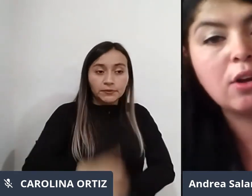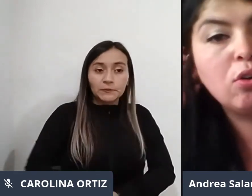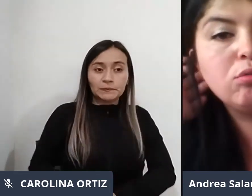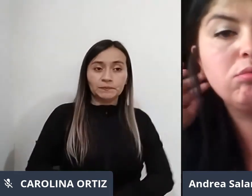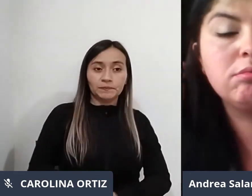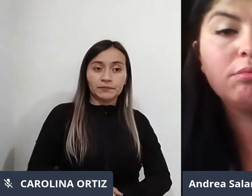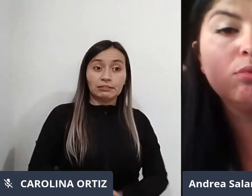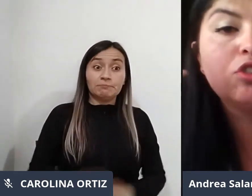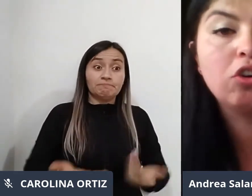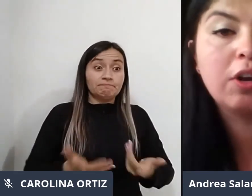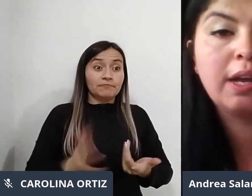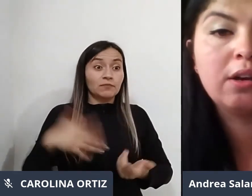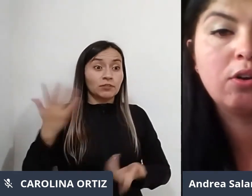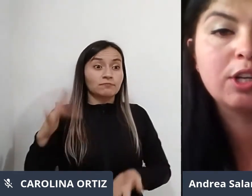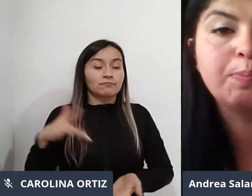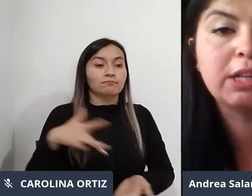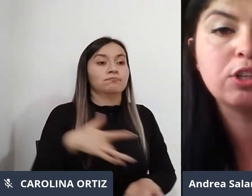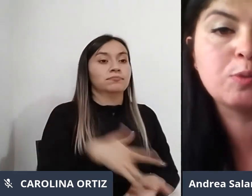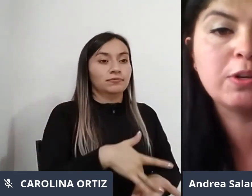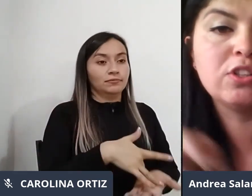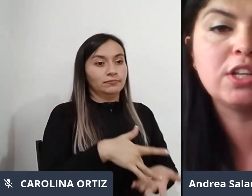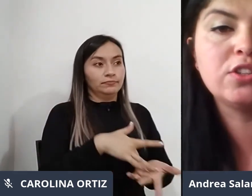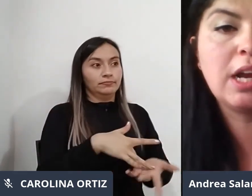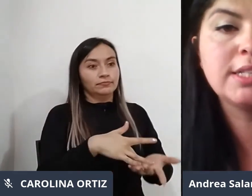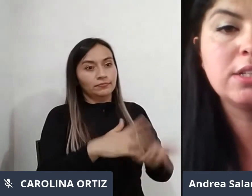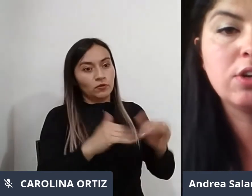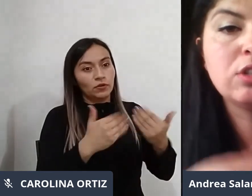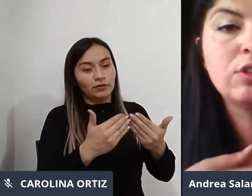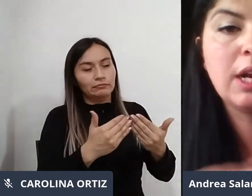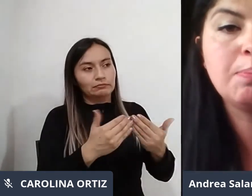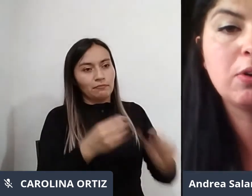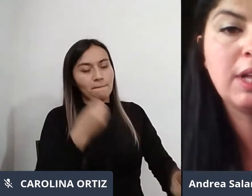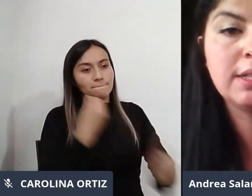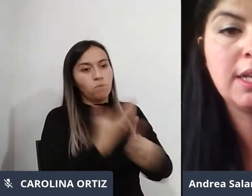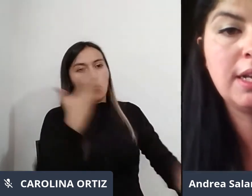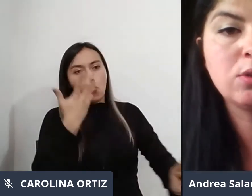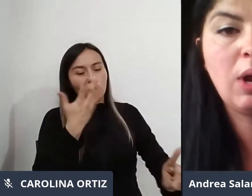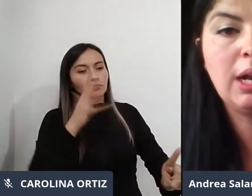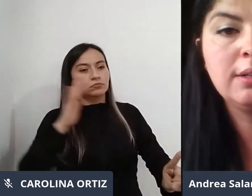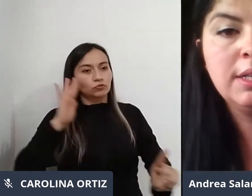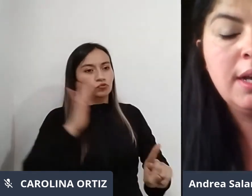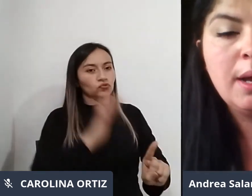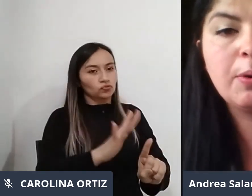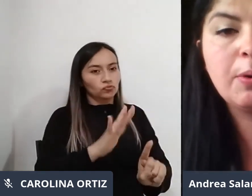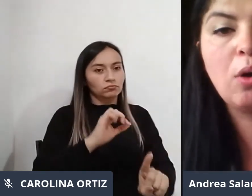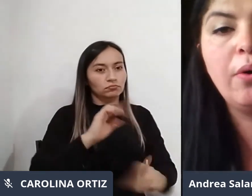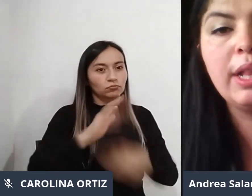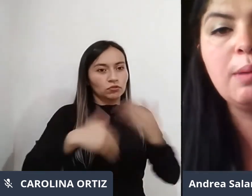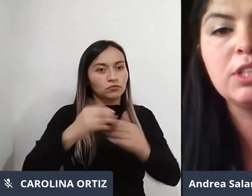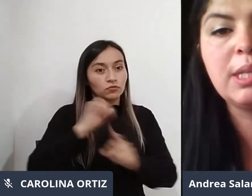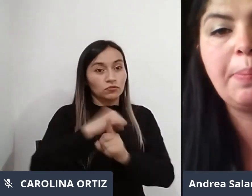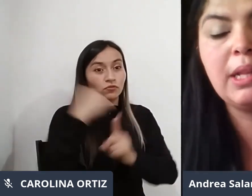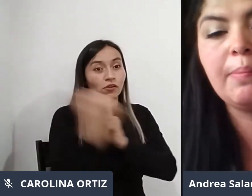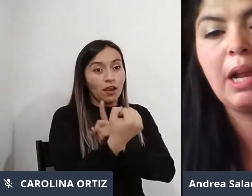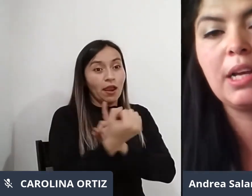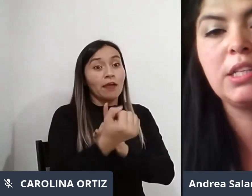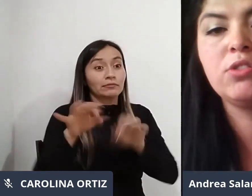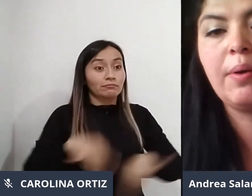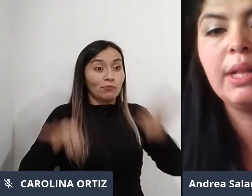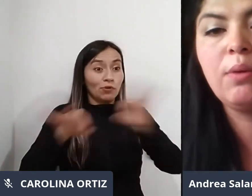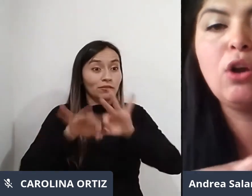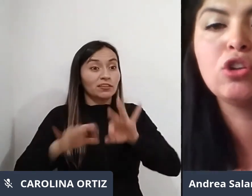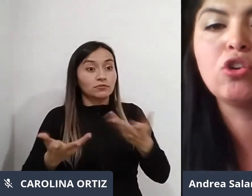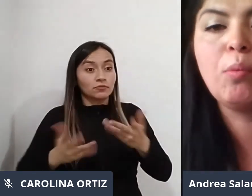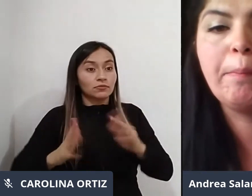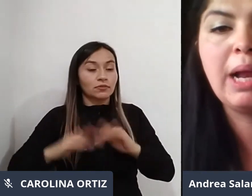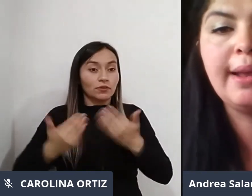van a llegar con un choque con respecto a esos procesos de socialización que son tan importantes en la escuela. Porque como venimos de esta pandemia, la que se